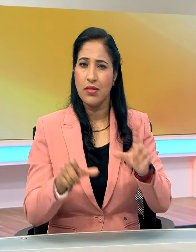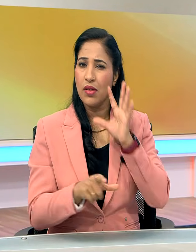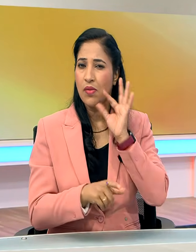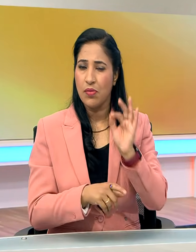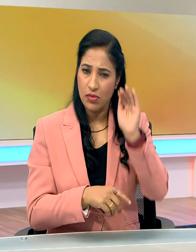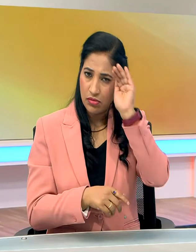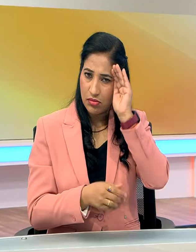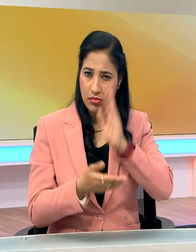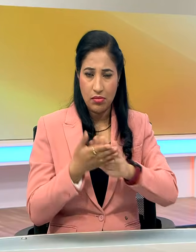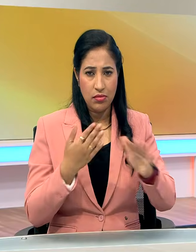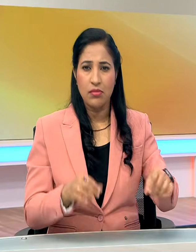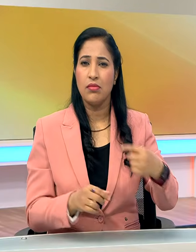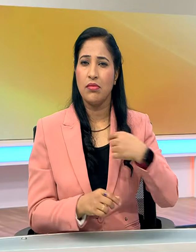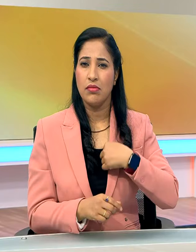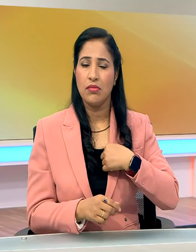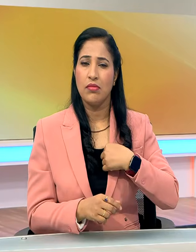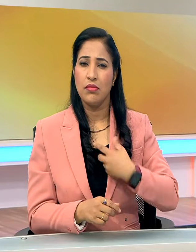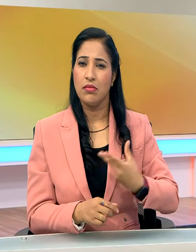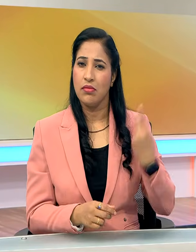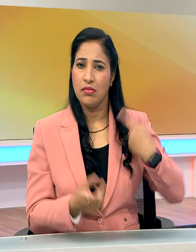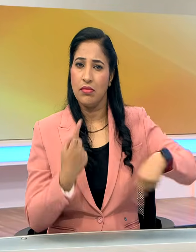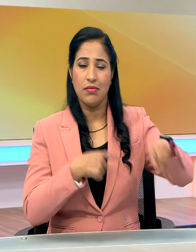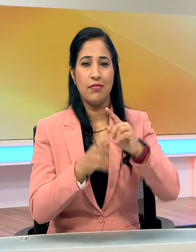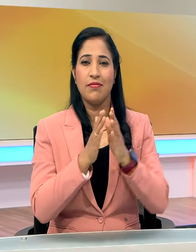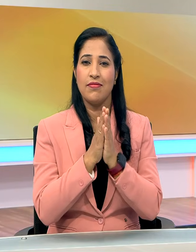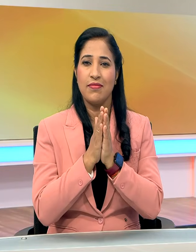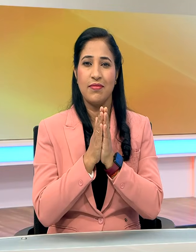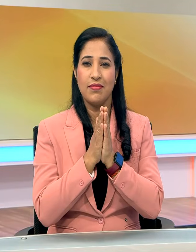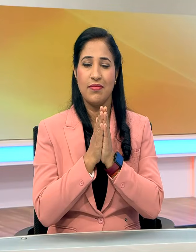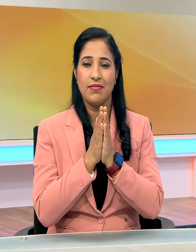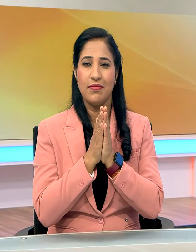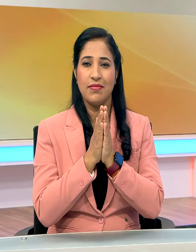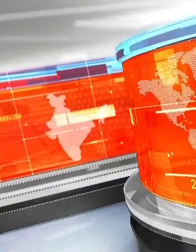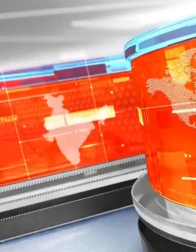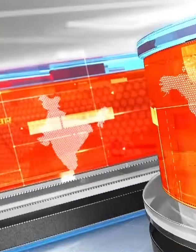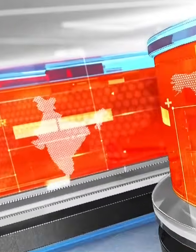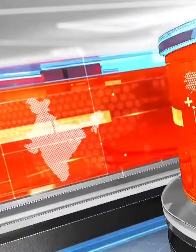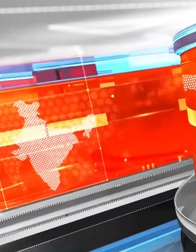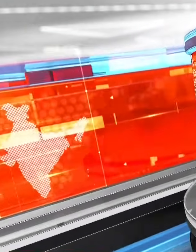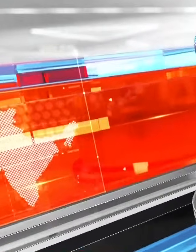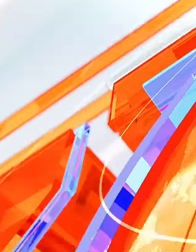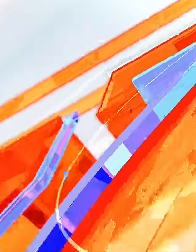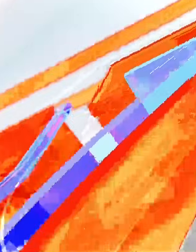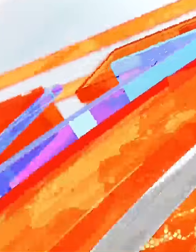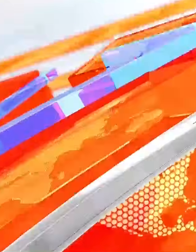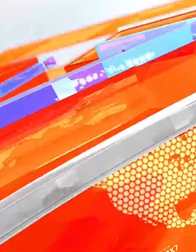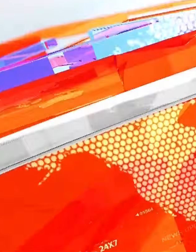इस विशेष बुलेटिन में बस इतना ही। दीजिए अनुमति। नमस्कार।